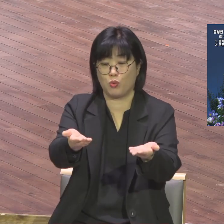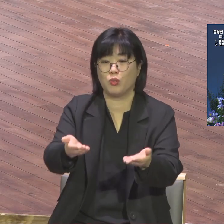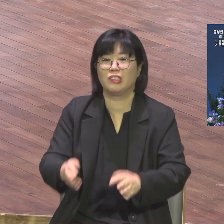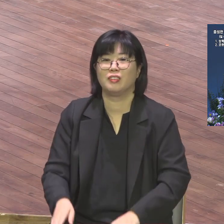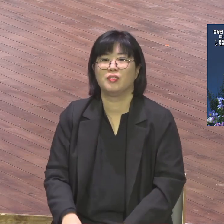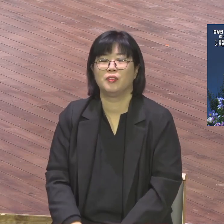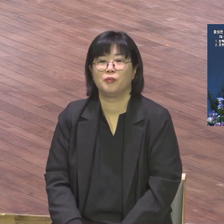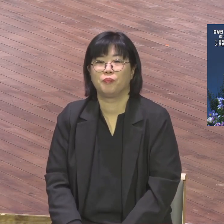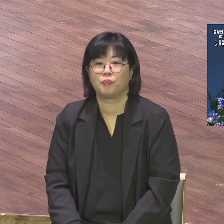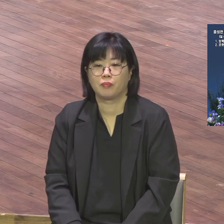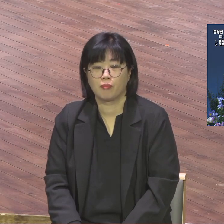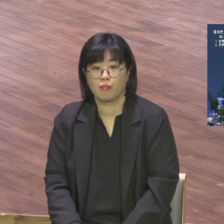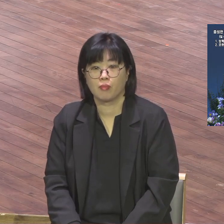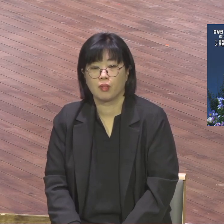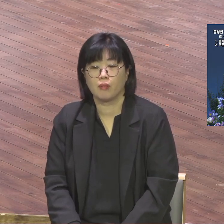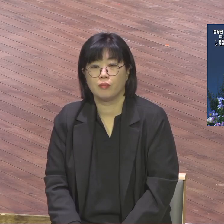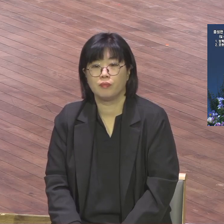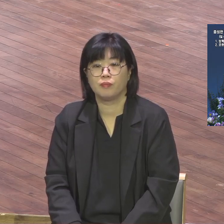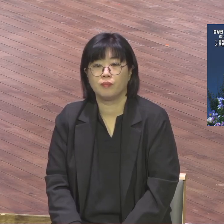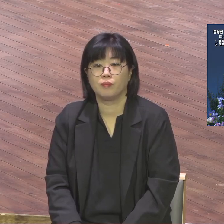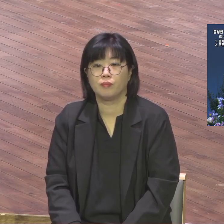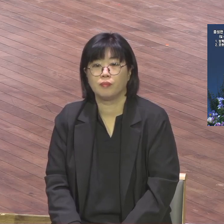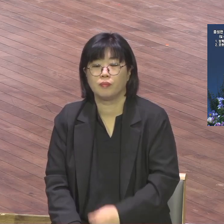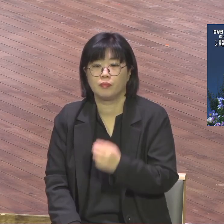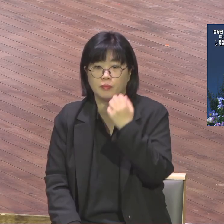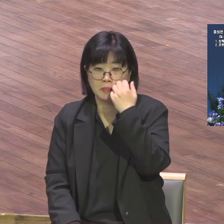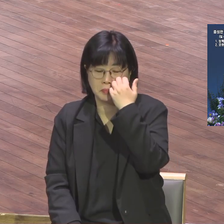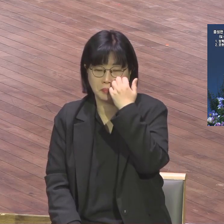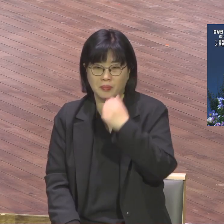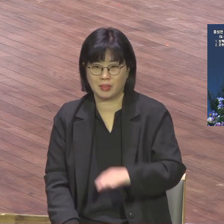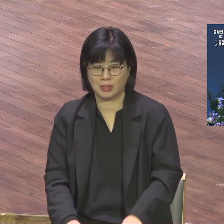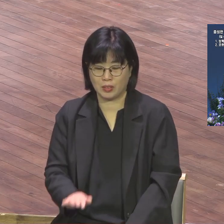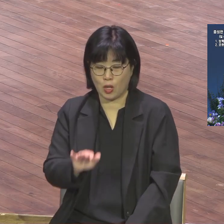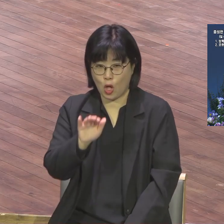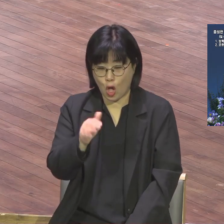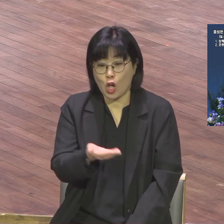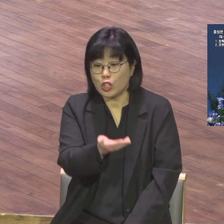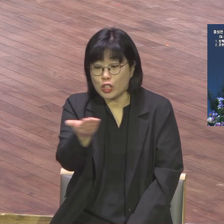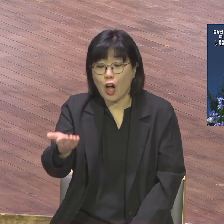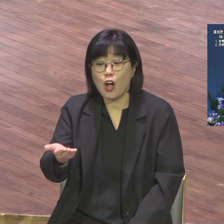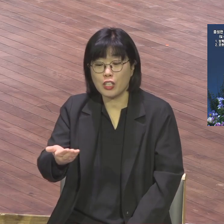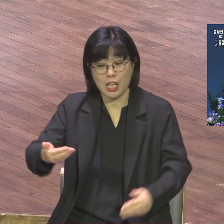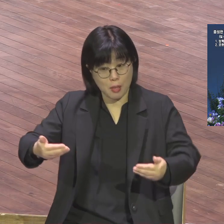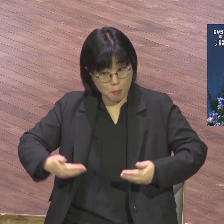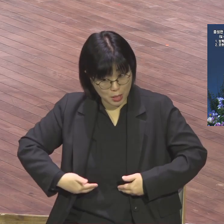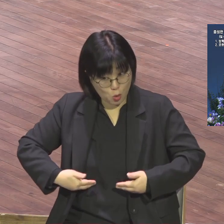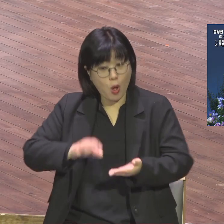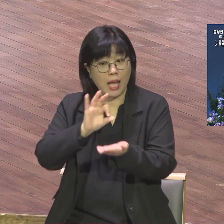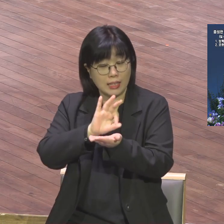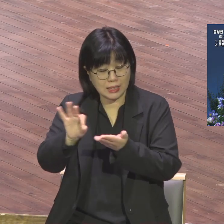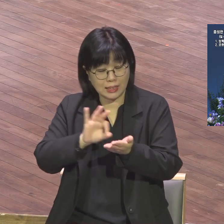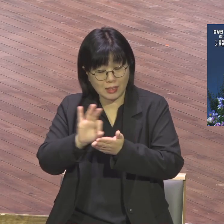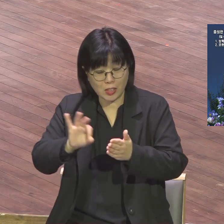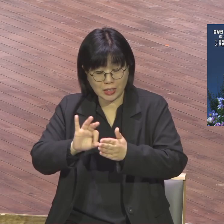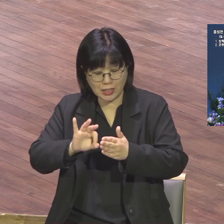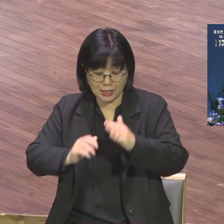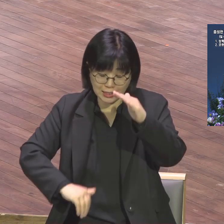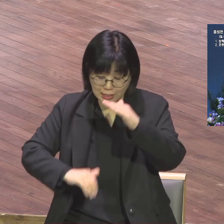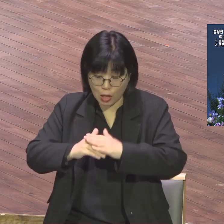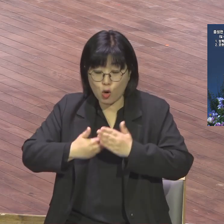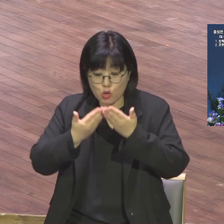말씀했는데 이 원어의 뜻은요 하나님께서 가득하게 채우신다 뜻이에요. 풍성한 대로 가득하게